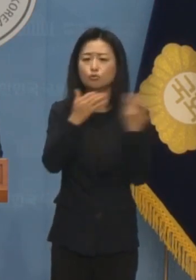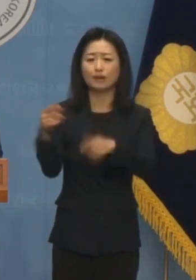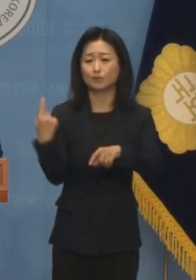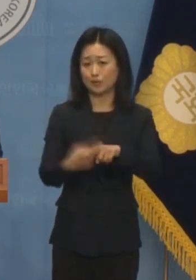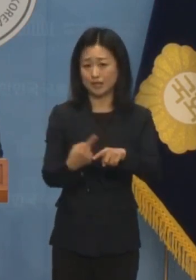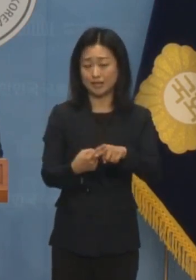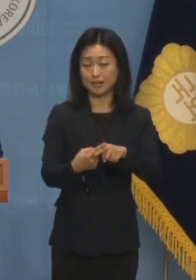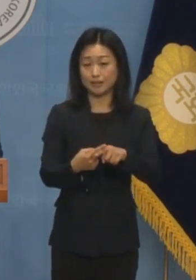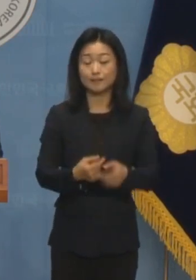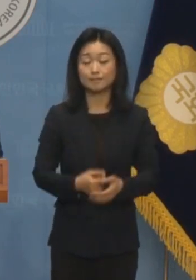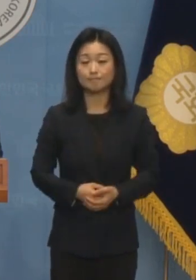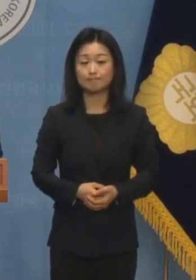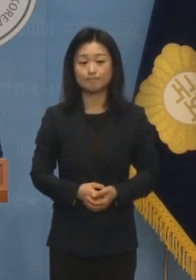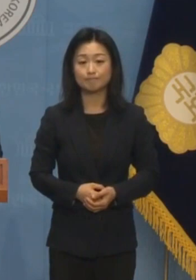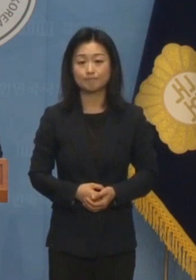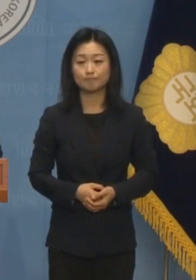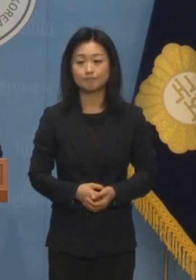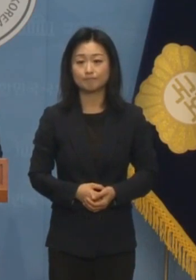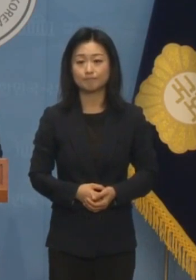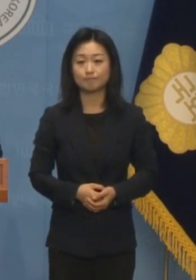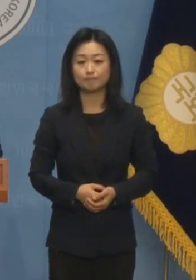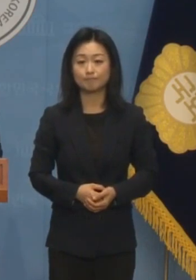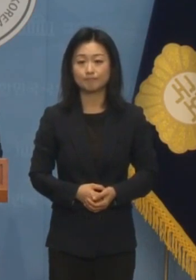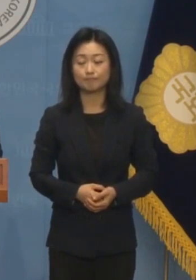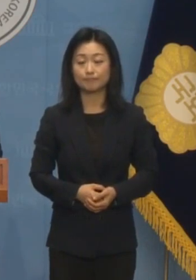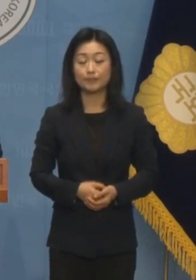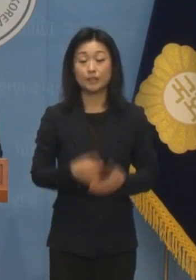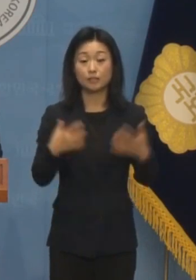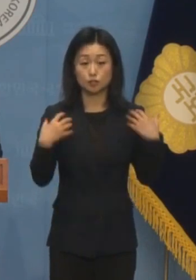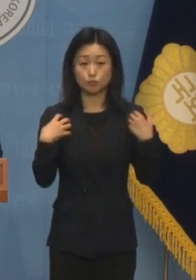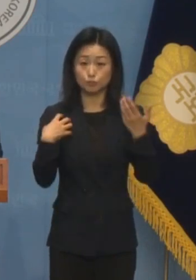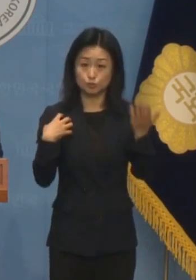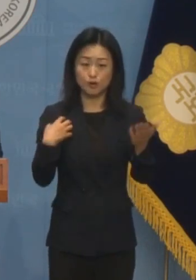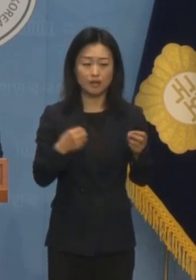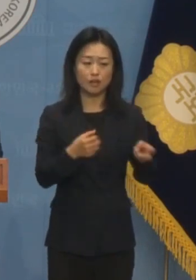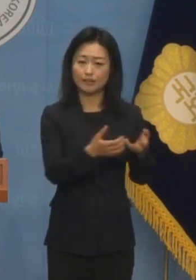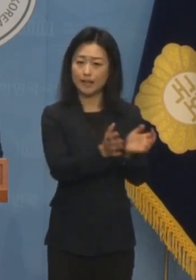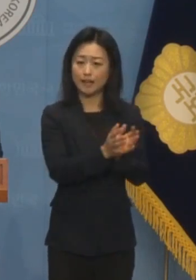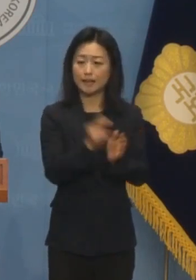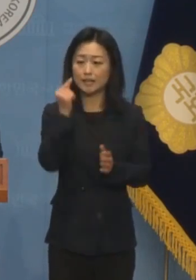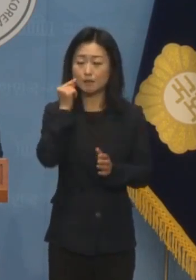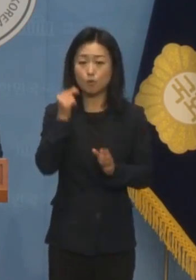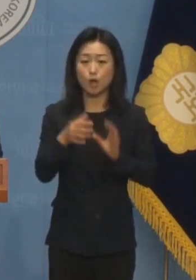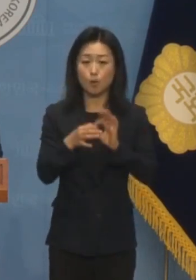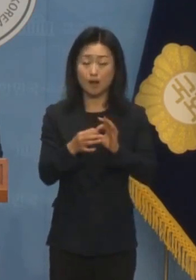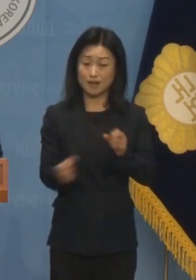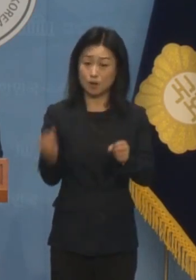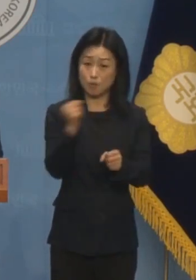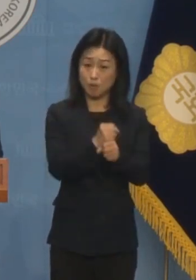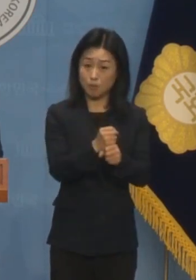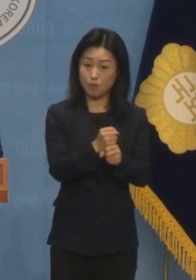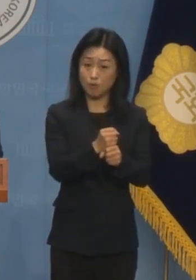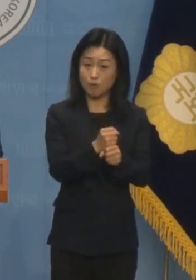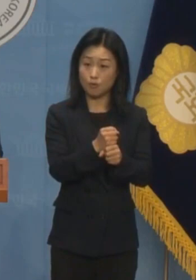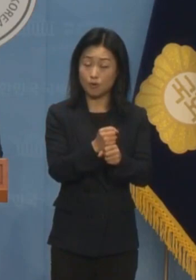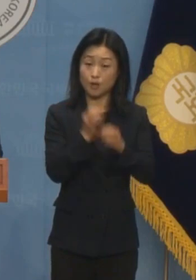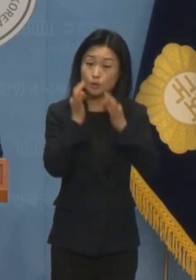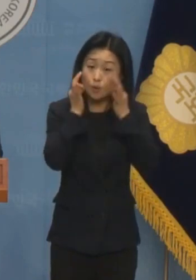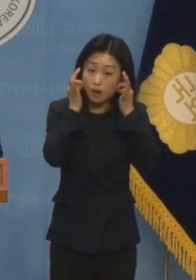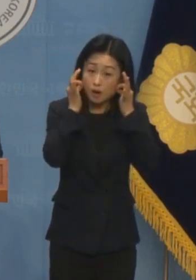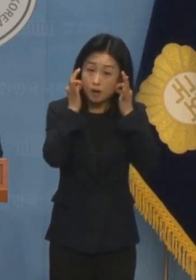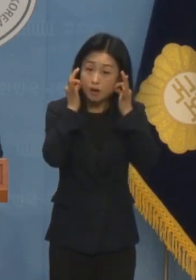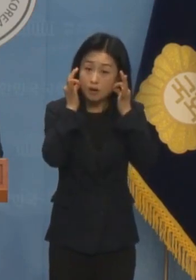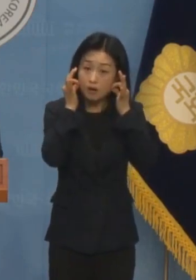주겠다는 것과 다름이 없습니다 정부 여당이 일본과의 관계를 회복하는 것 그런 노력을 하는